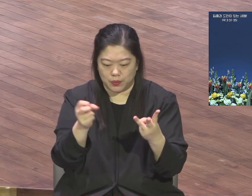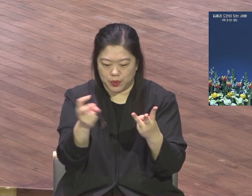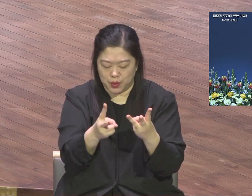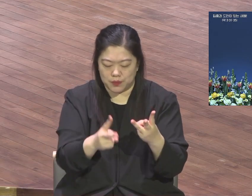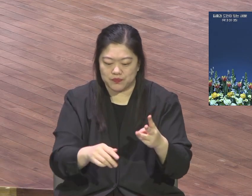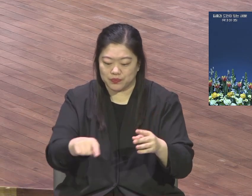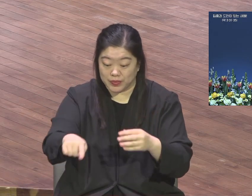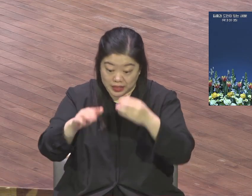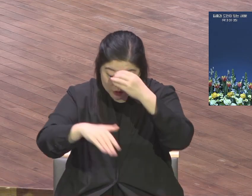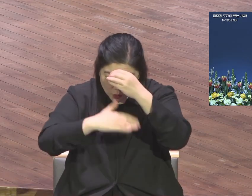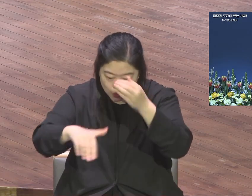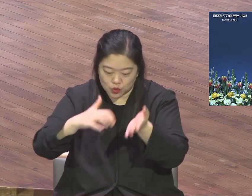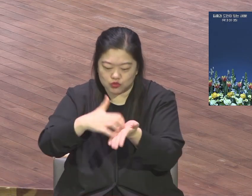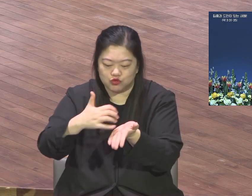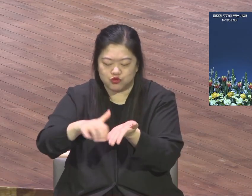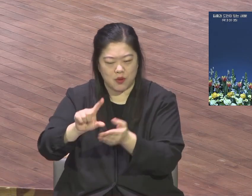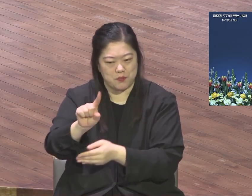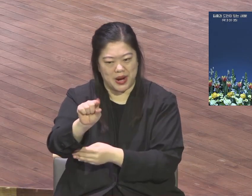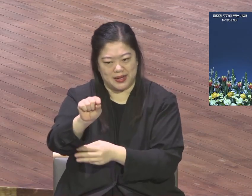그래서